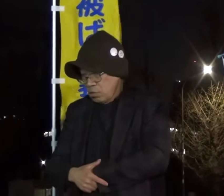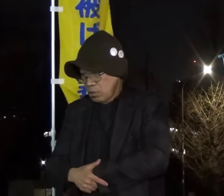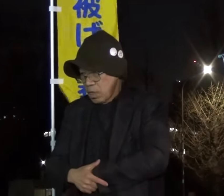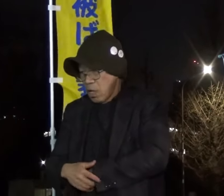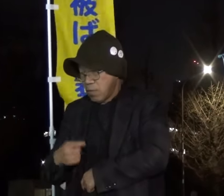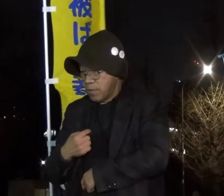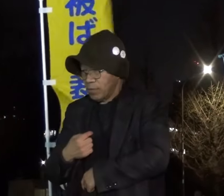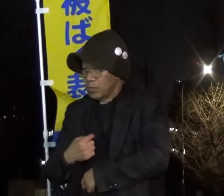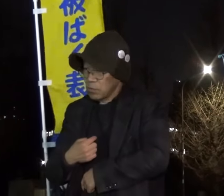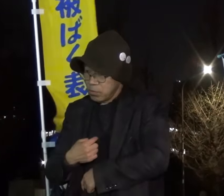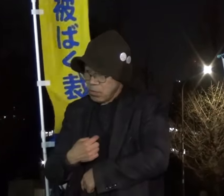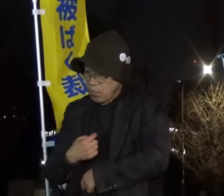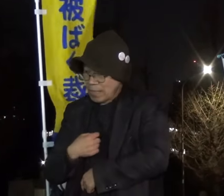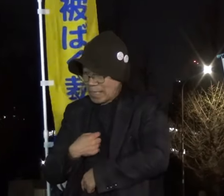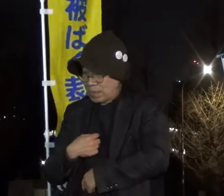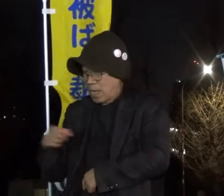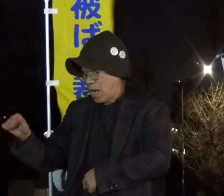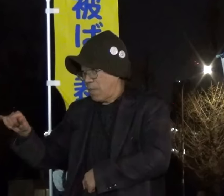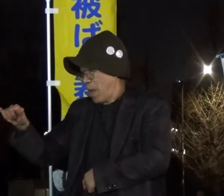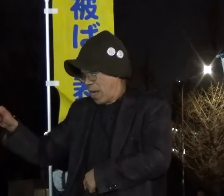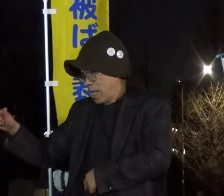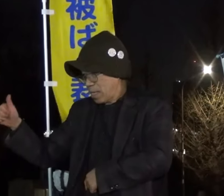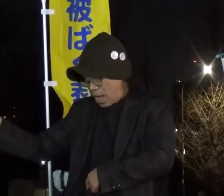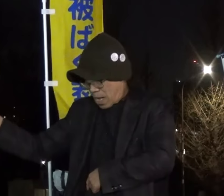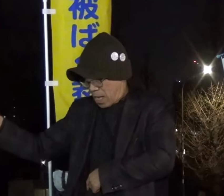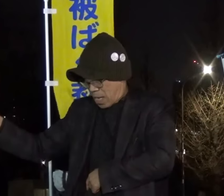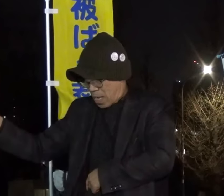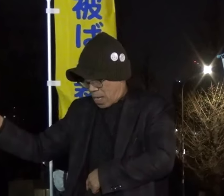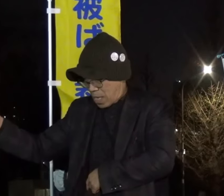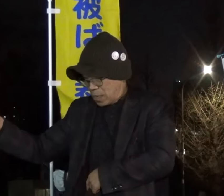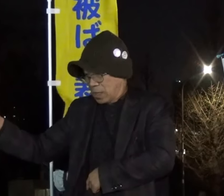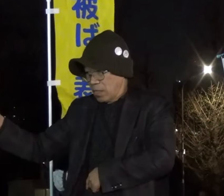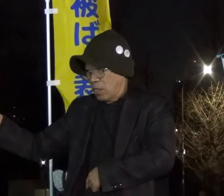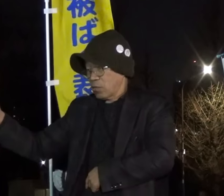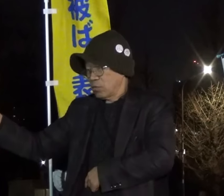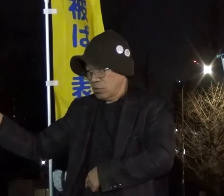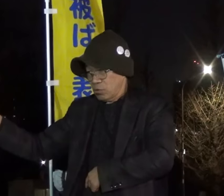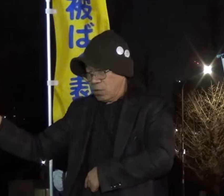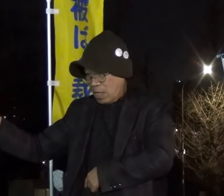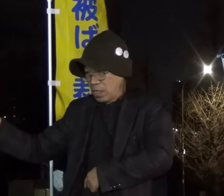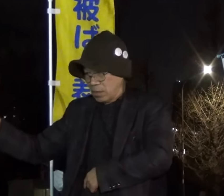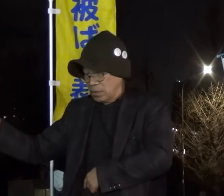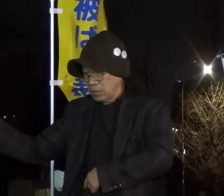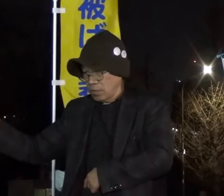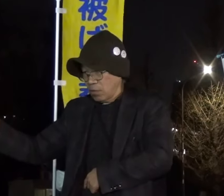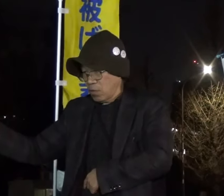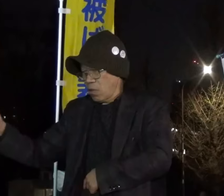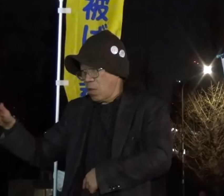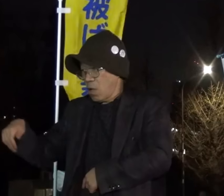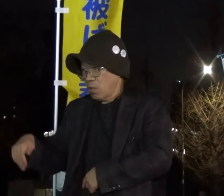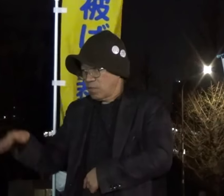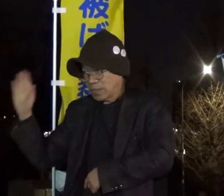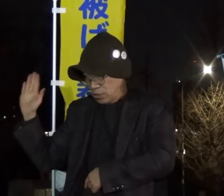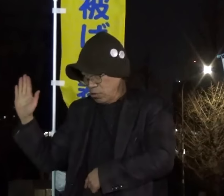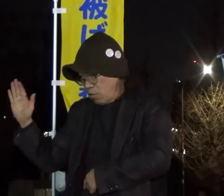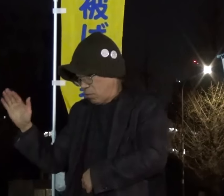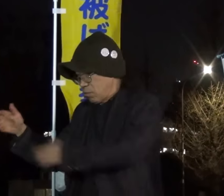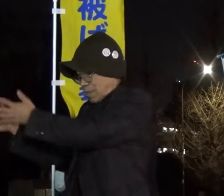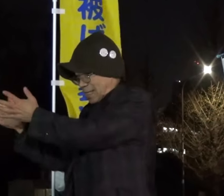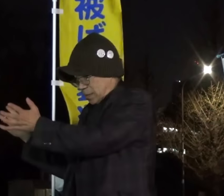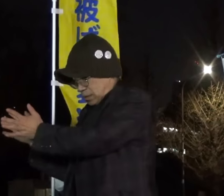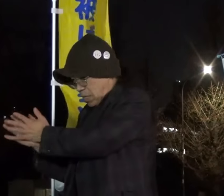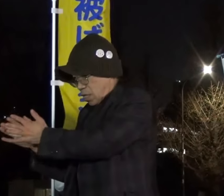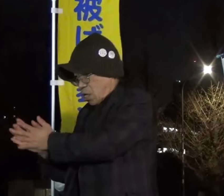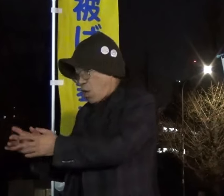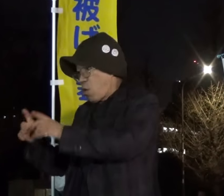私は安倍晋三がですね、安倍晋三という人間は まあ、ファシストたち、国家主義